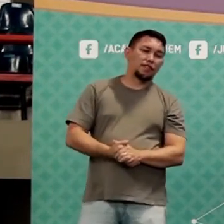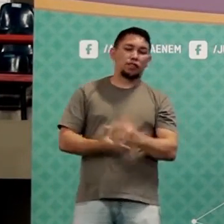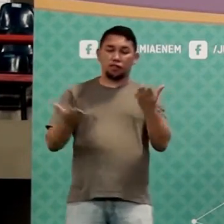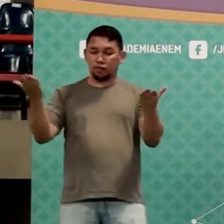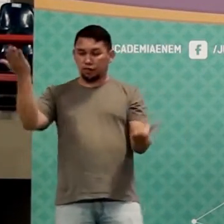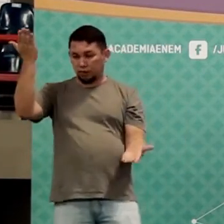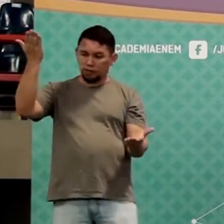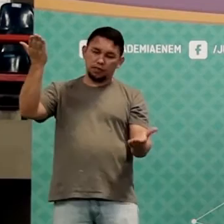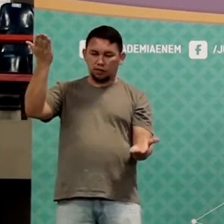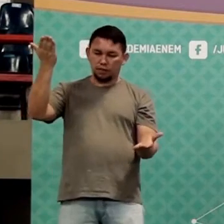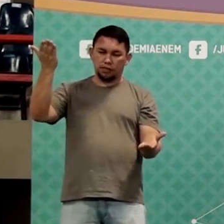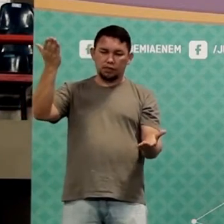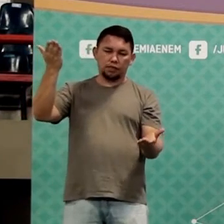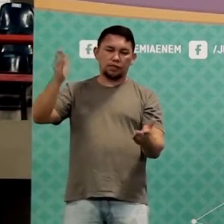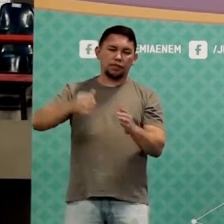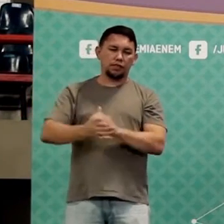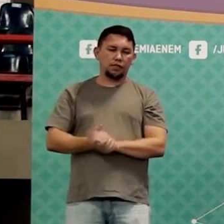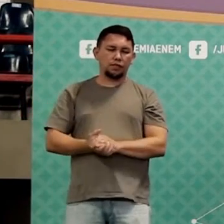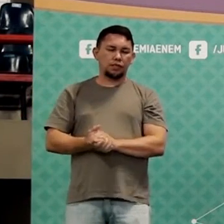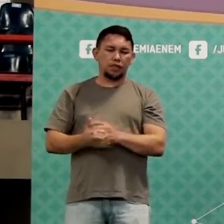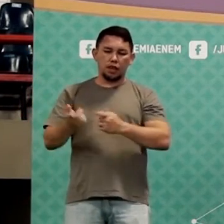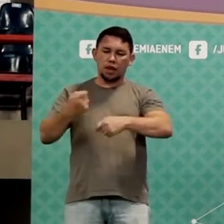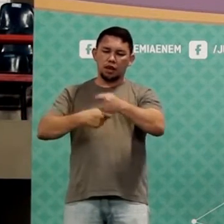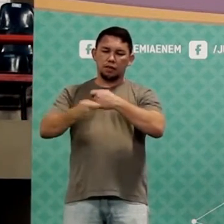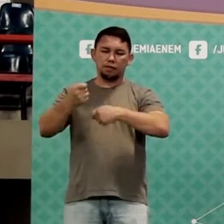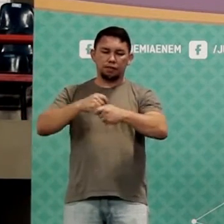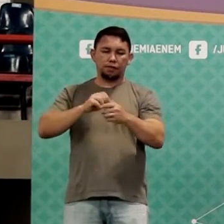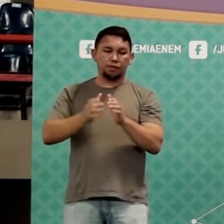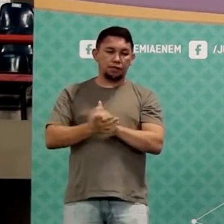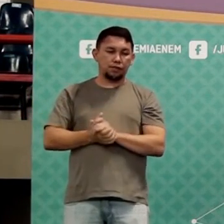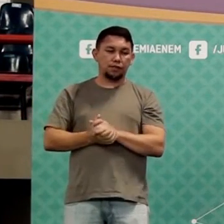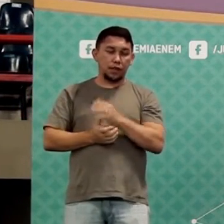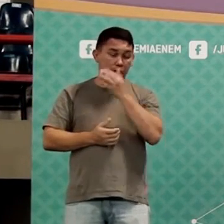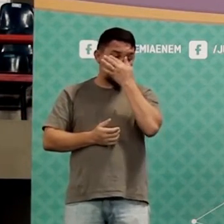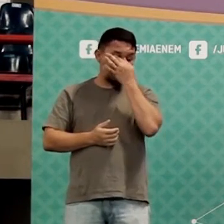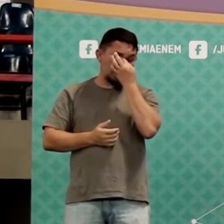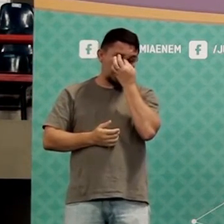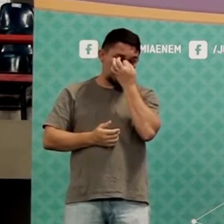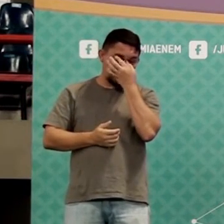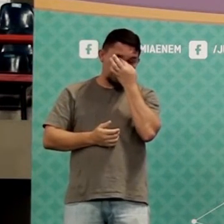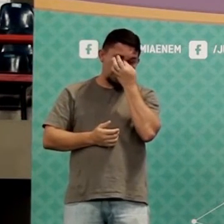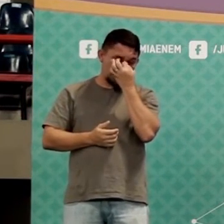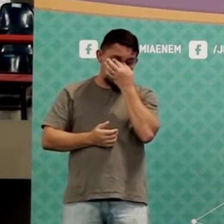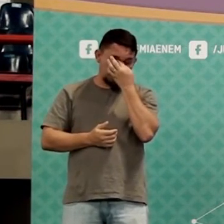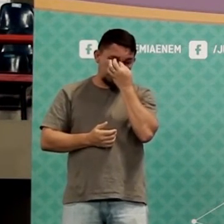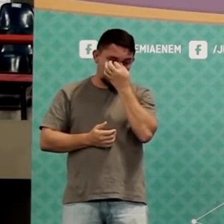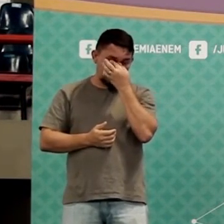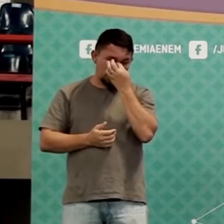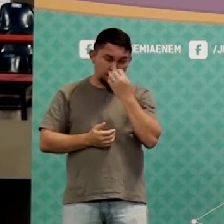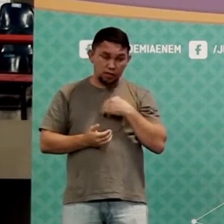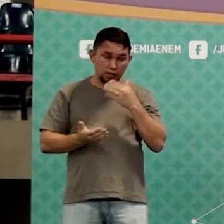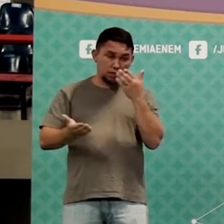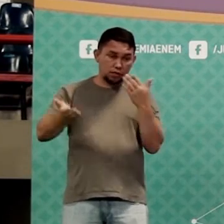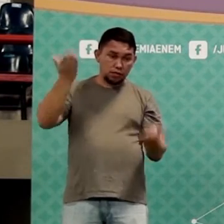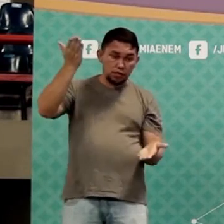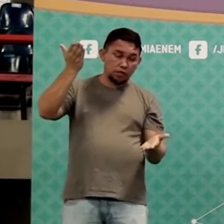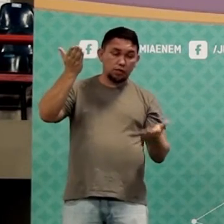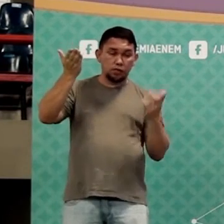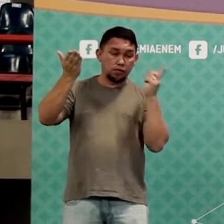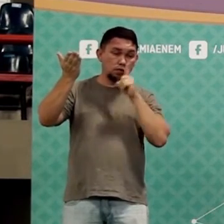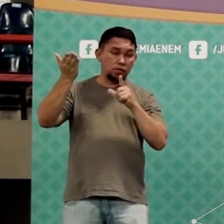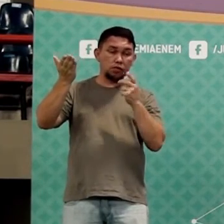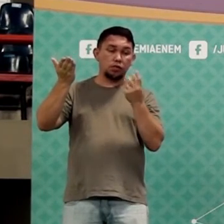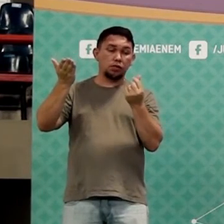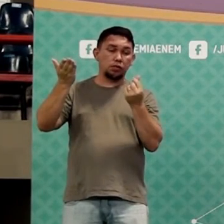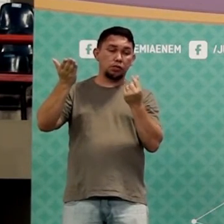balança comercial tem que ficar desequilibrada. Ah, quando a balança está desequilibrada para você ganhar dinheiro, como é o